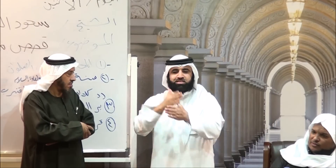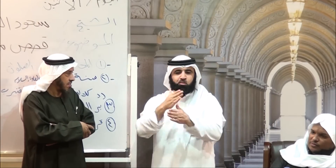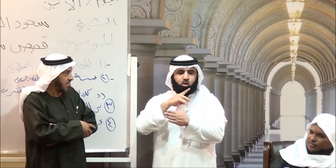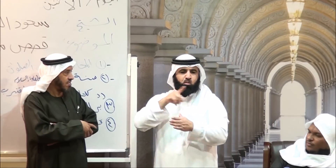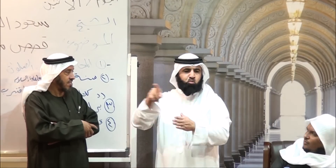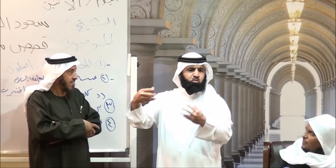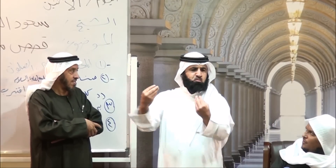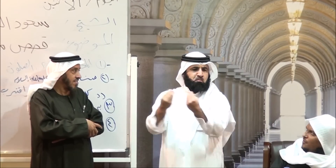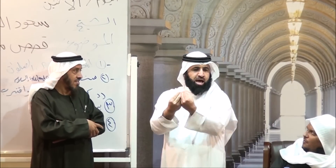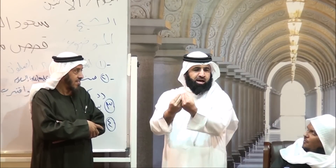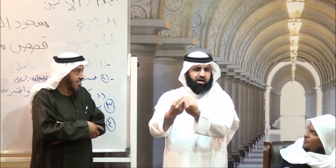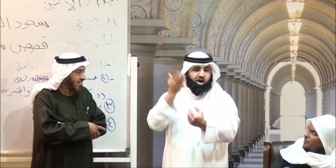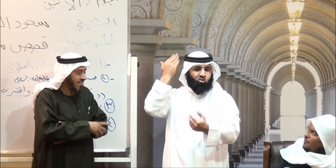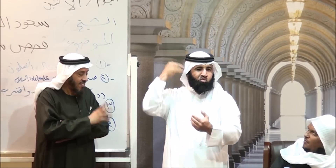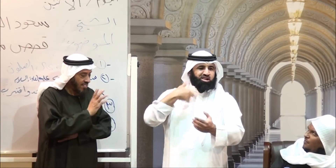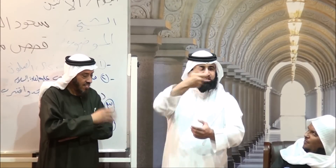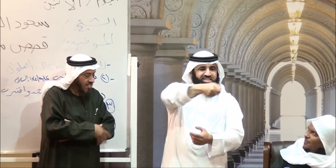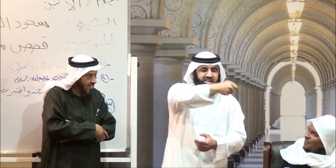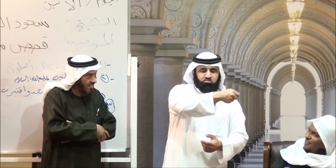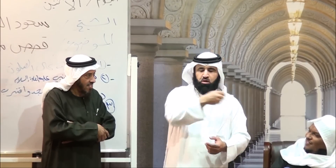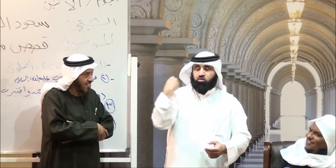مع والده.